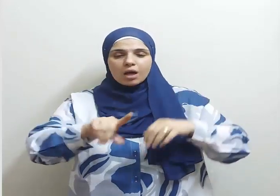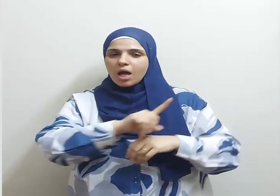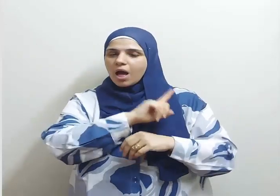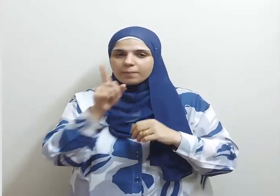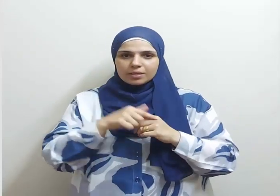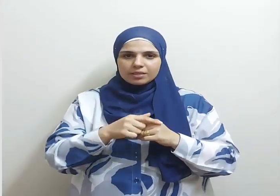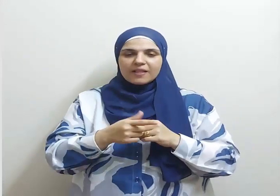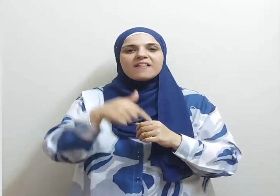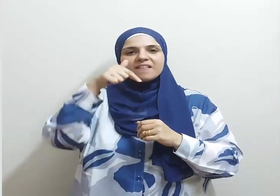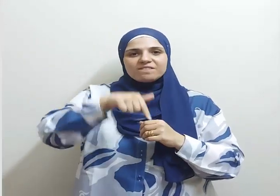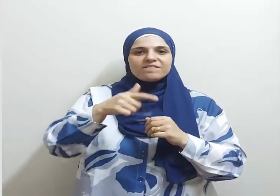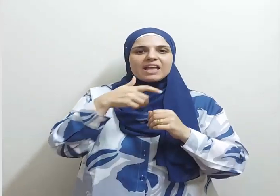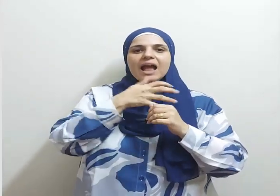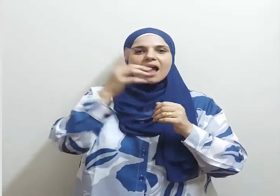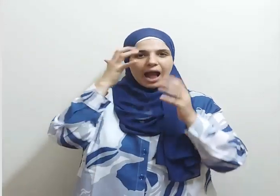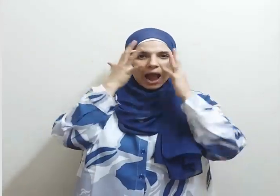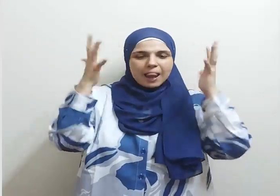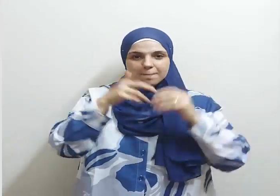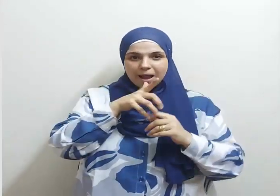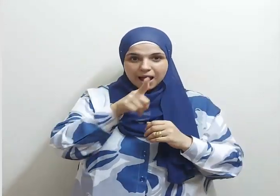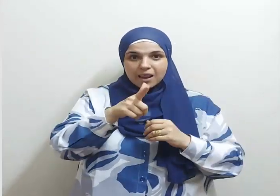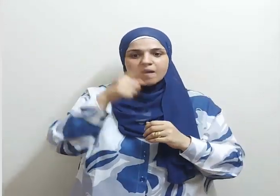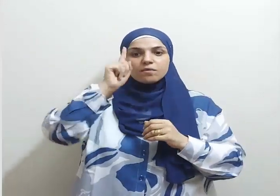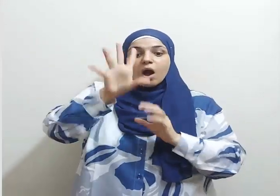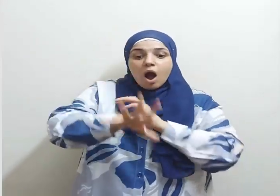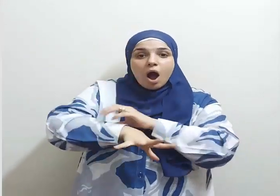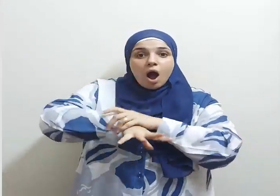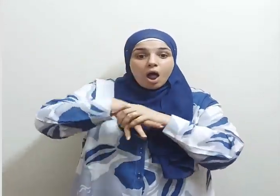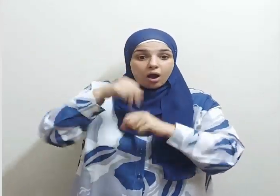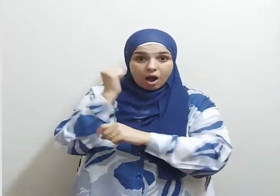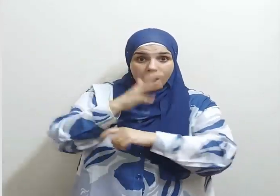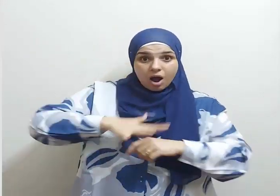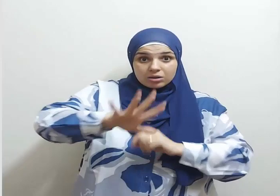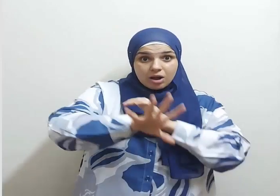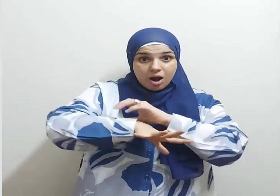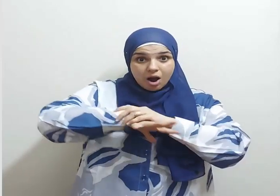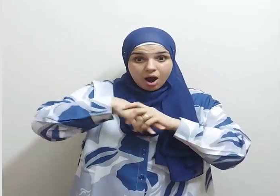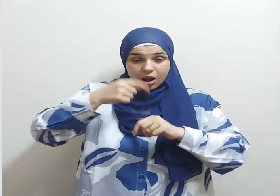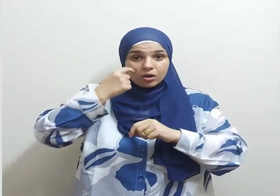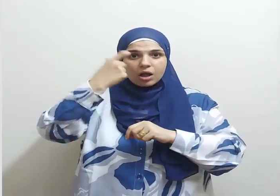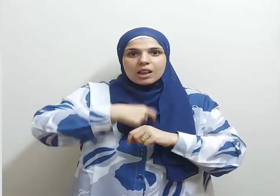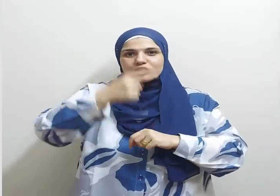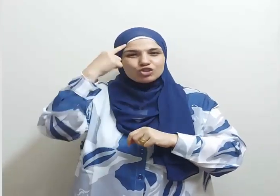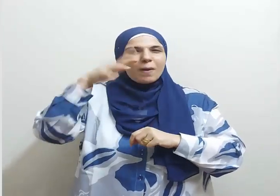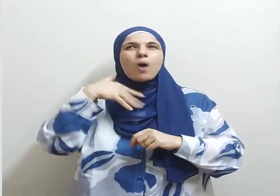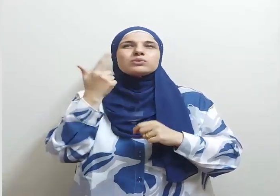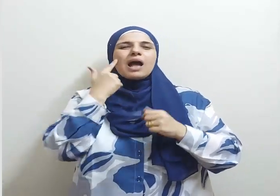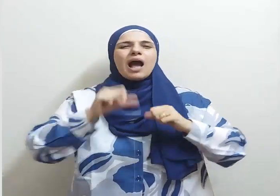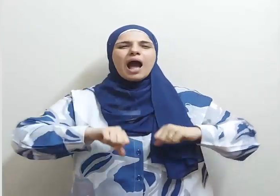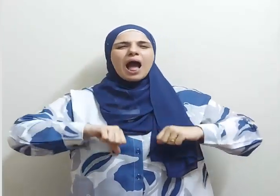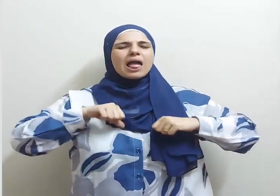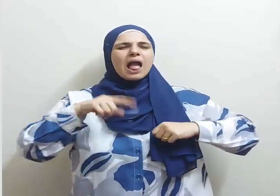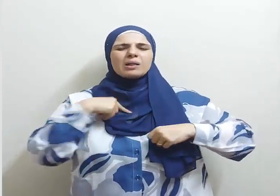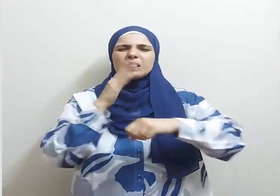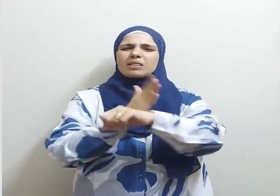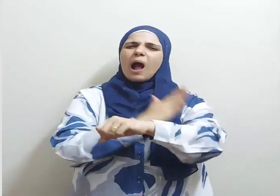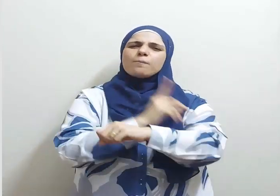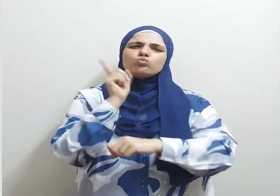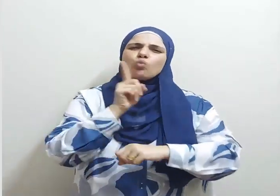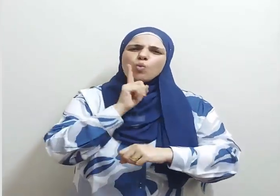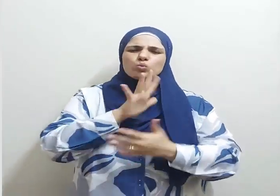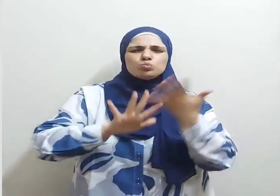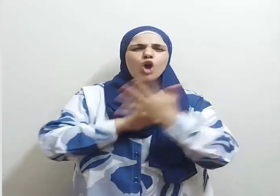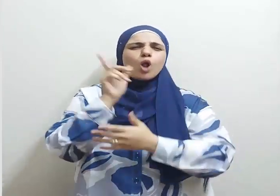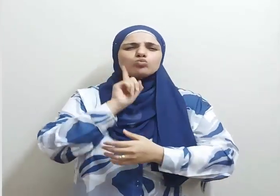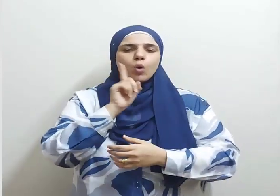ضر القائل خلقت على كدر وانت تريدها صفوا من الاوجاع والاكدار